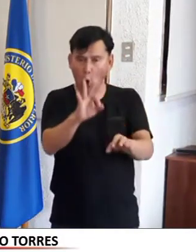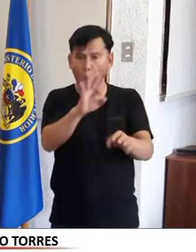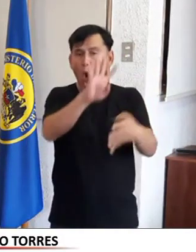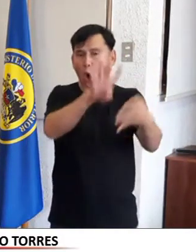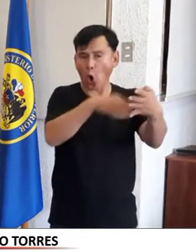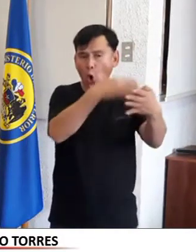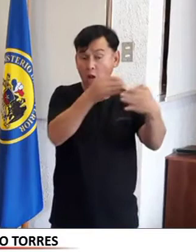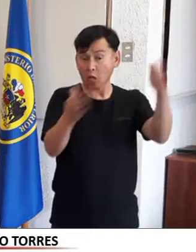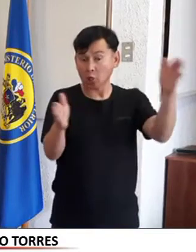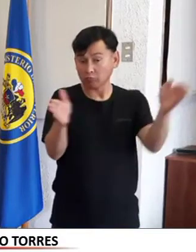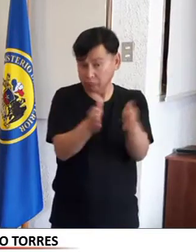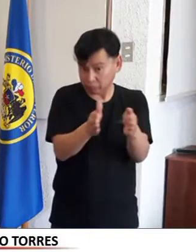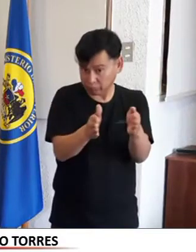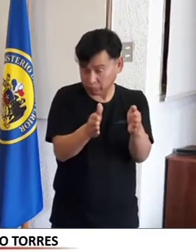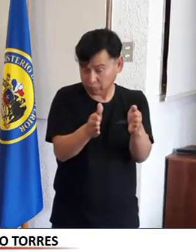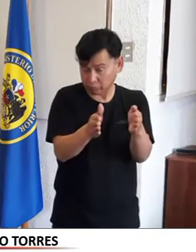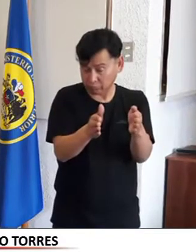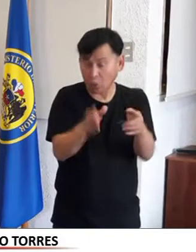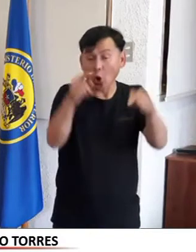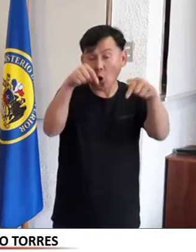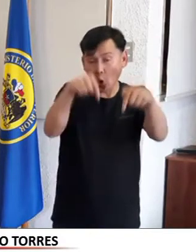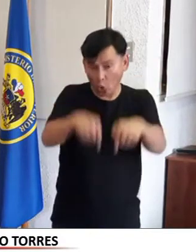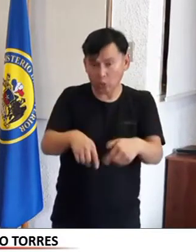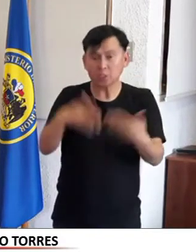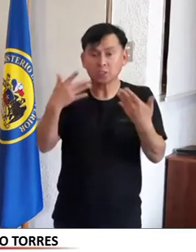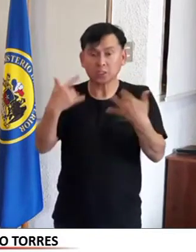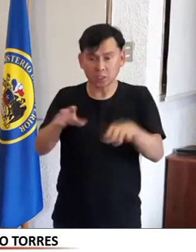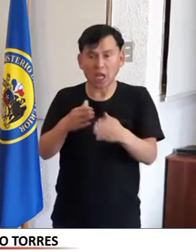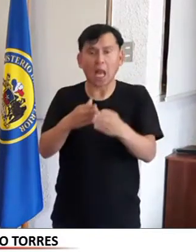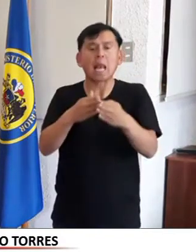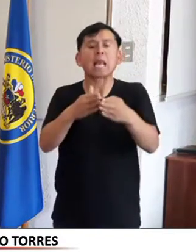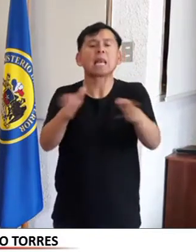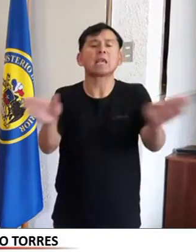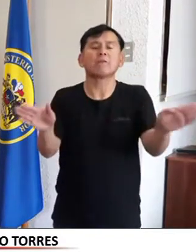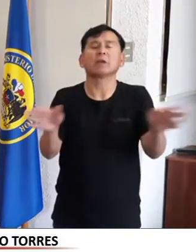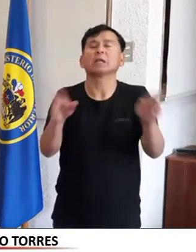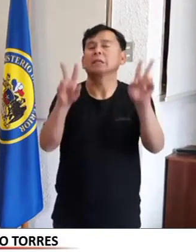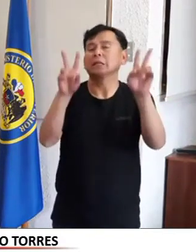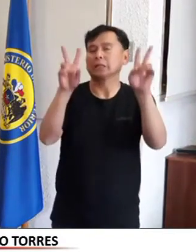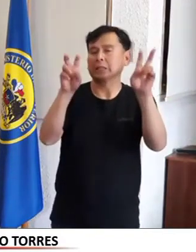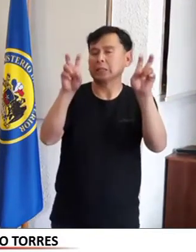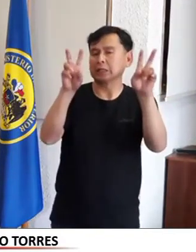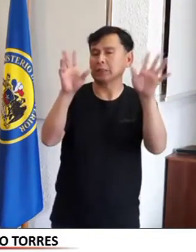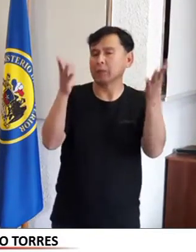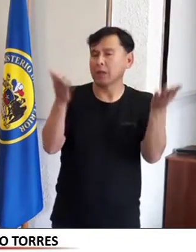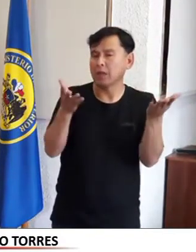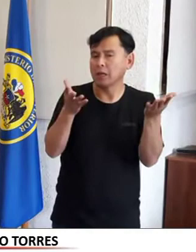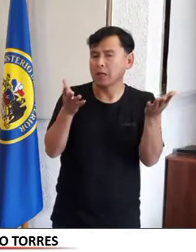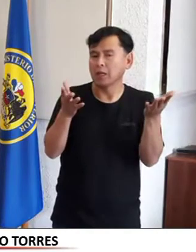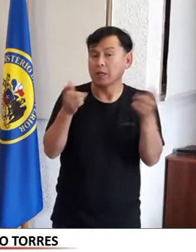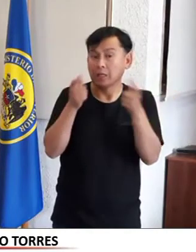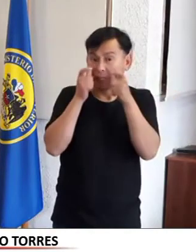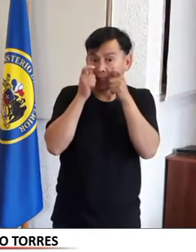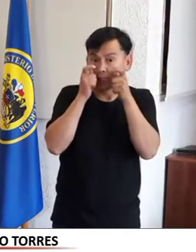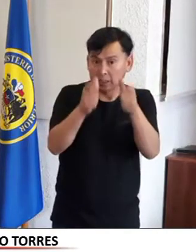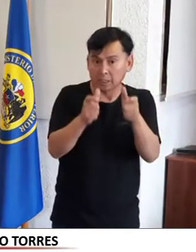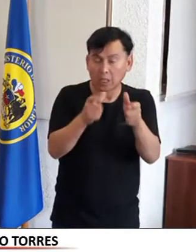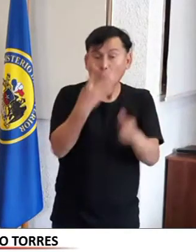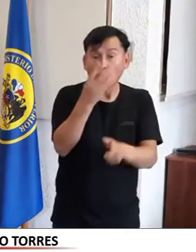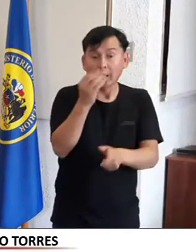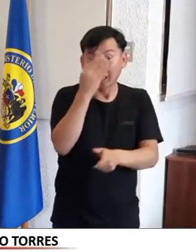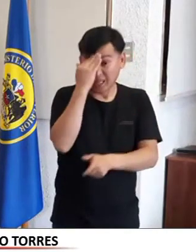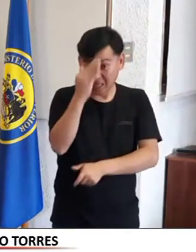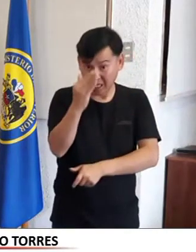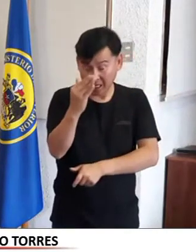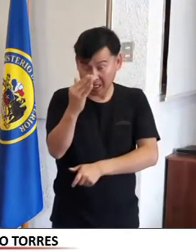con un mínimo de personas, hoy que ya hemos sido liberados, por así decirlo, de la fiscalización de las